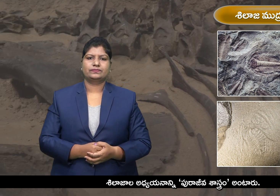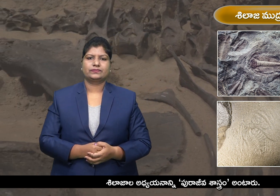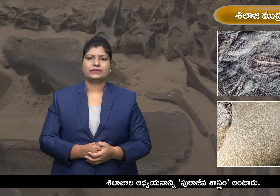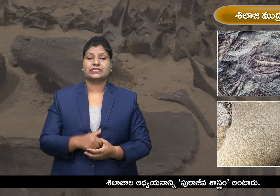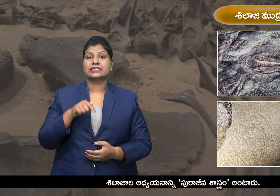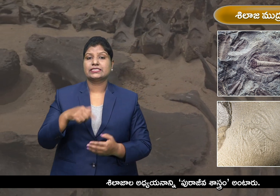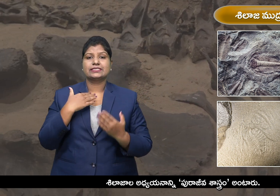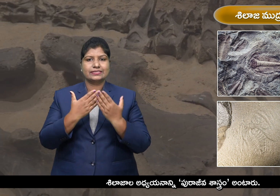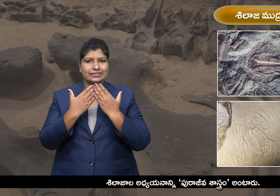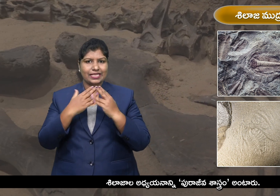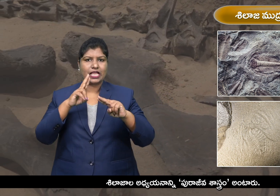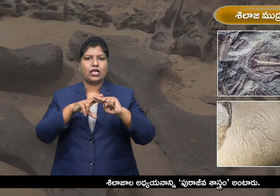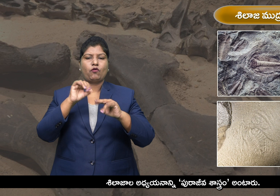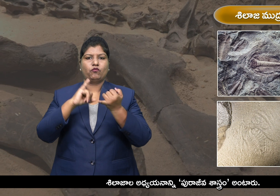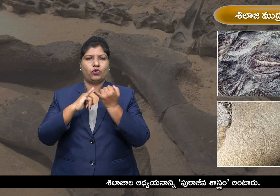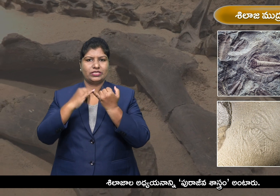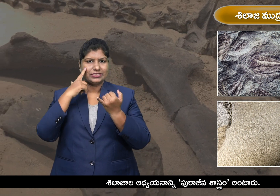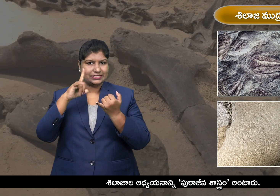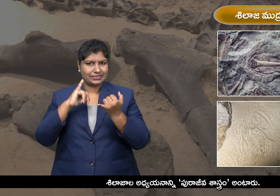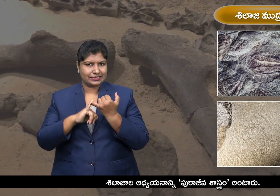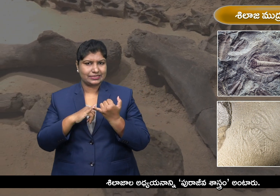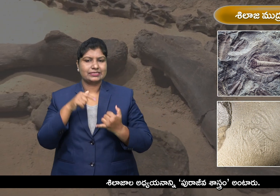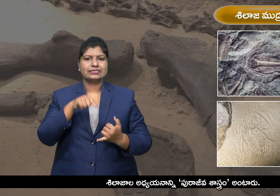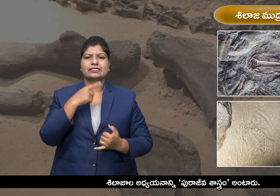శిలాజాల అధ్యయనాన్ని పురాజీవశాస్త్రం అంటారు.